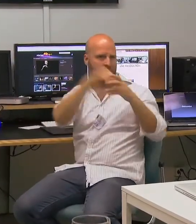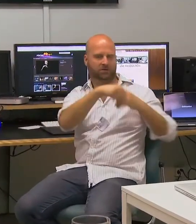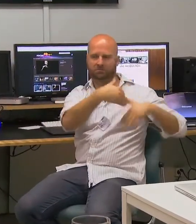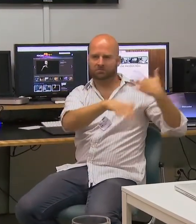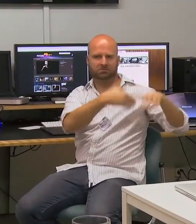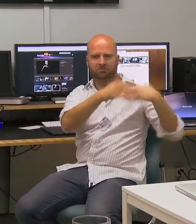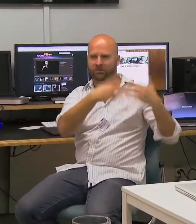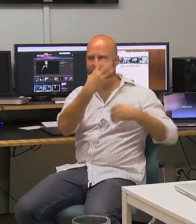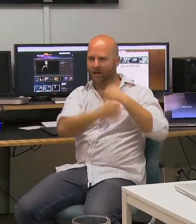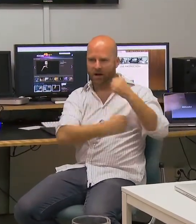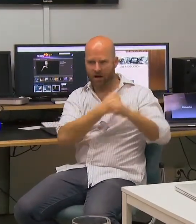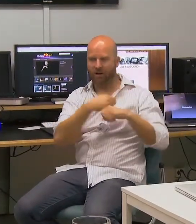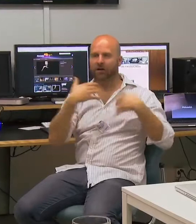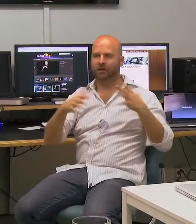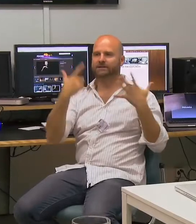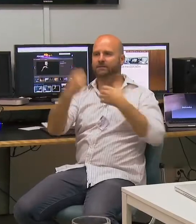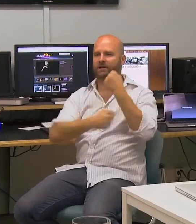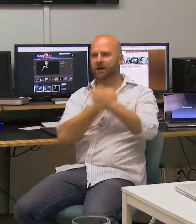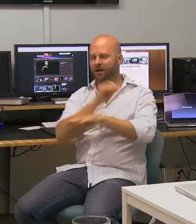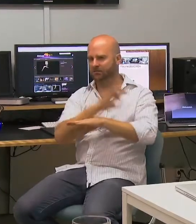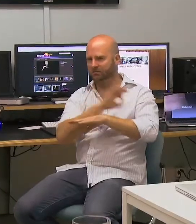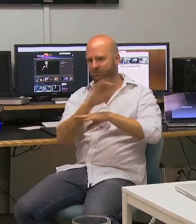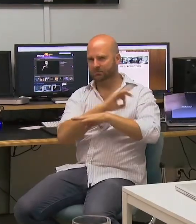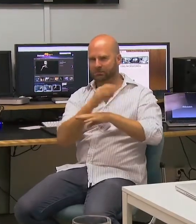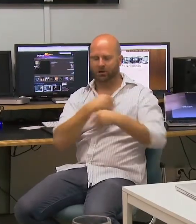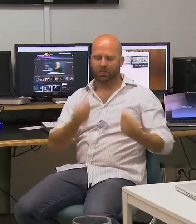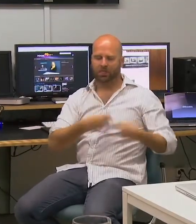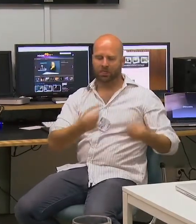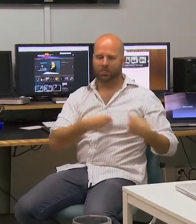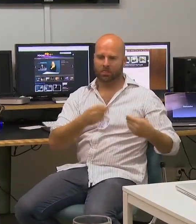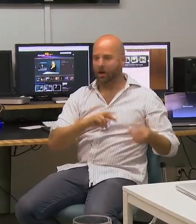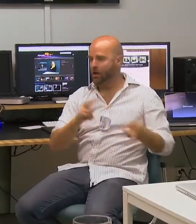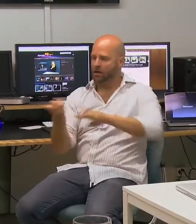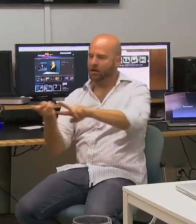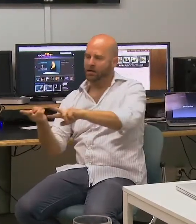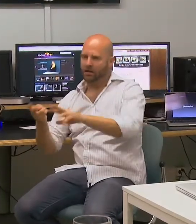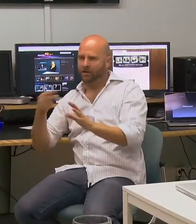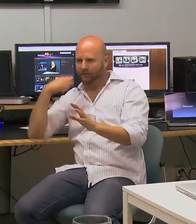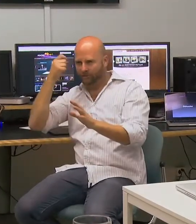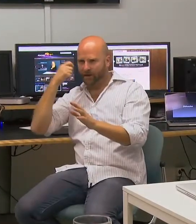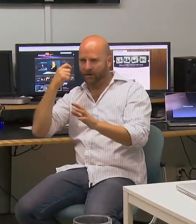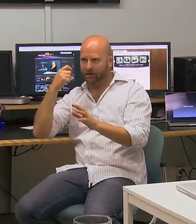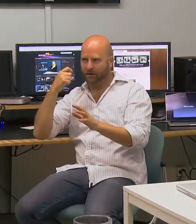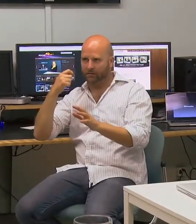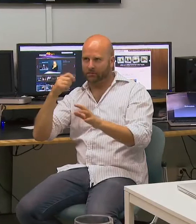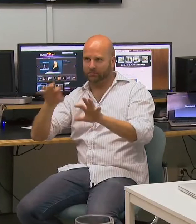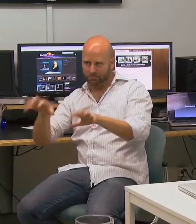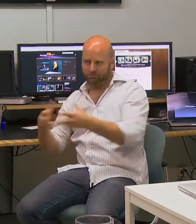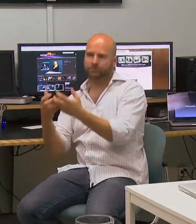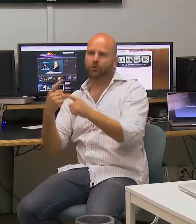zuerst, genau mit den Hörenden, wie ihr alle auch. Dann habe ich 7 Jahre Maschinen gezeichnet, es war ein bisschen langweilig. Und dann